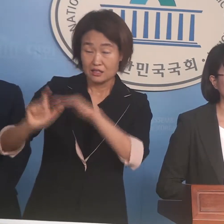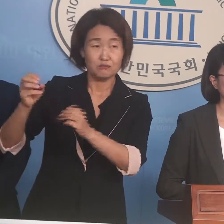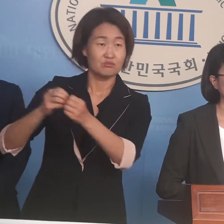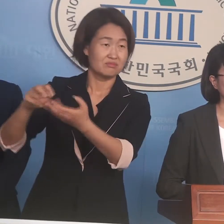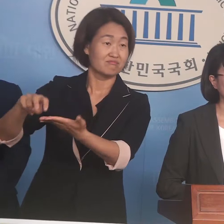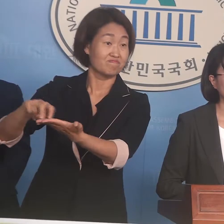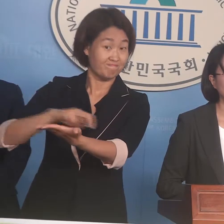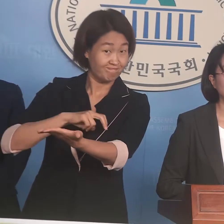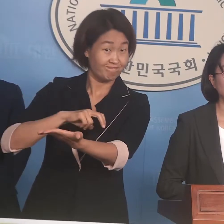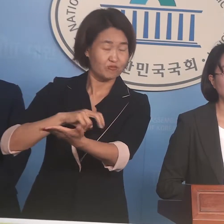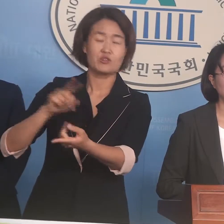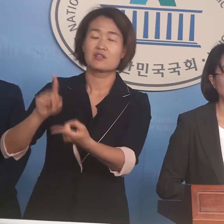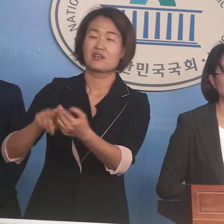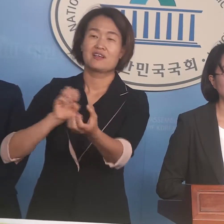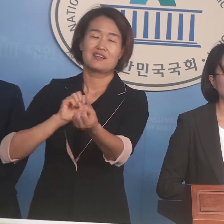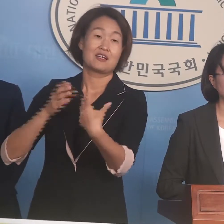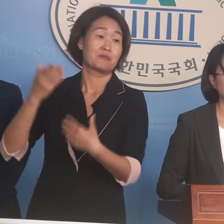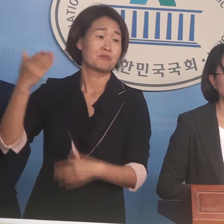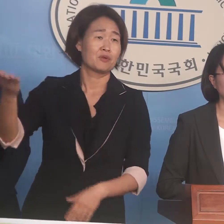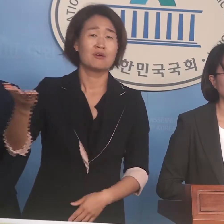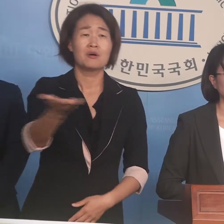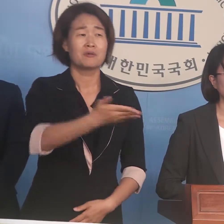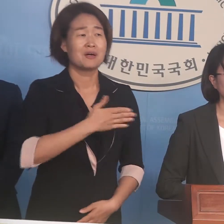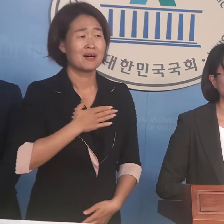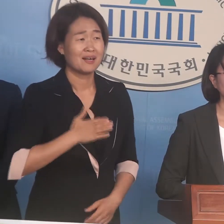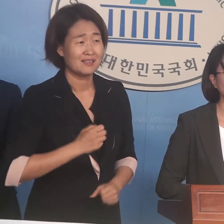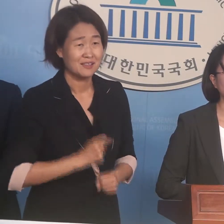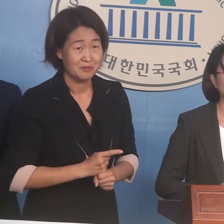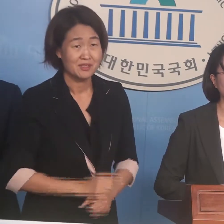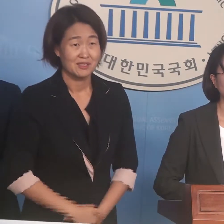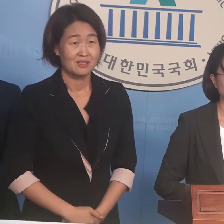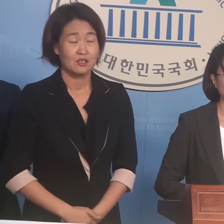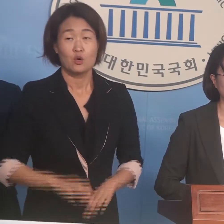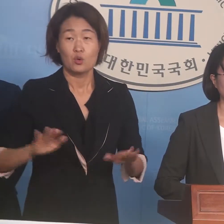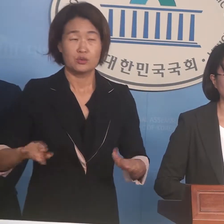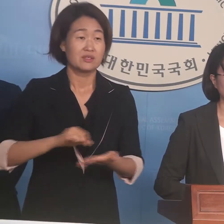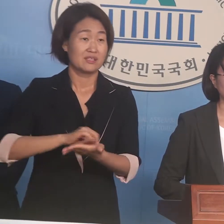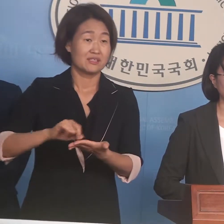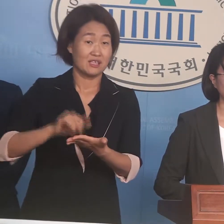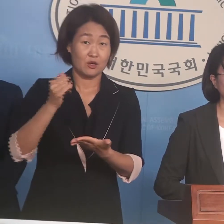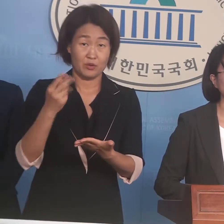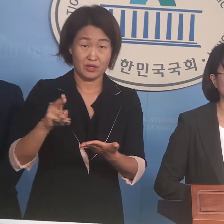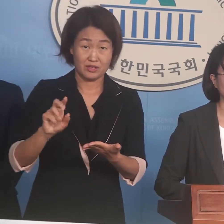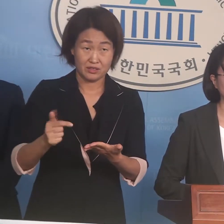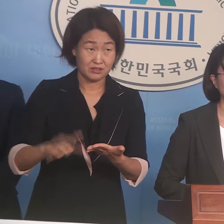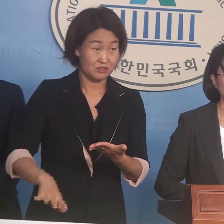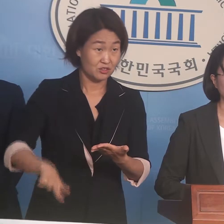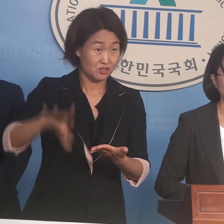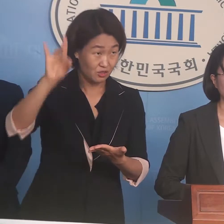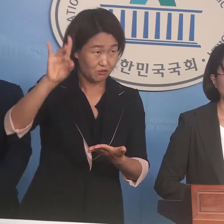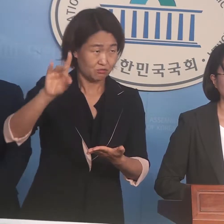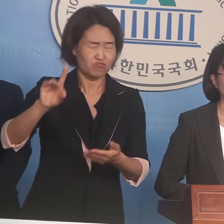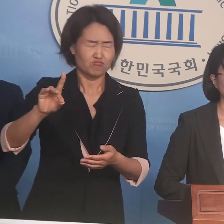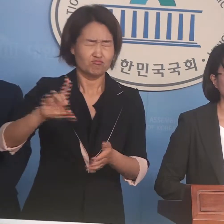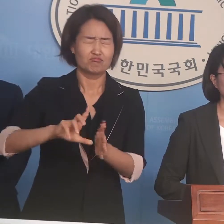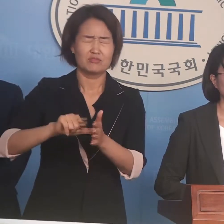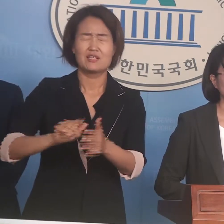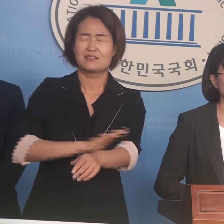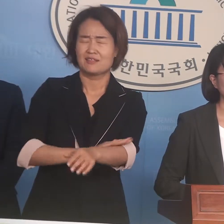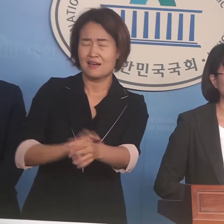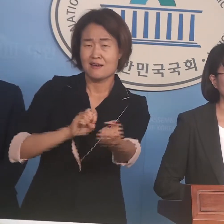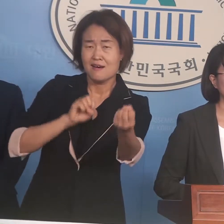주셔서 제가 그 답을 했습니다. 알고 계실 텐데 이 첫 기자회견에 제대로 된